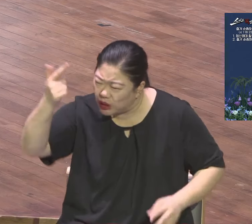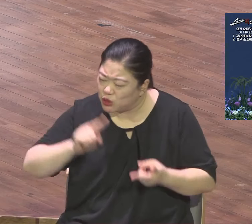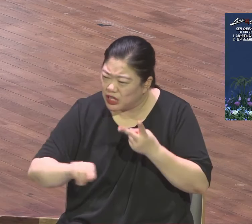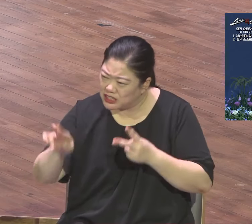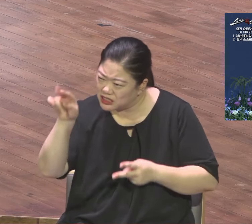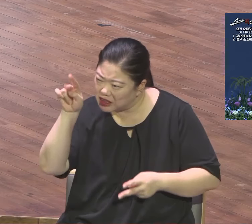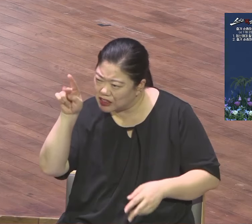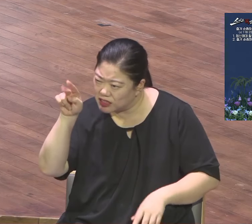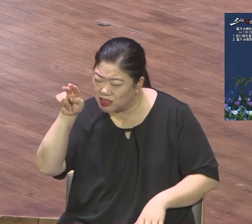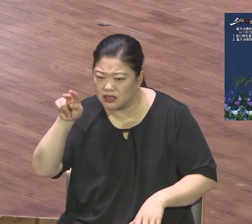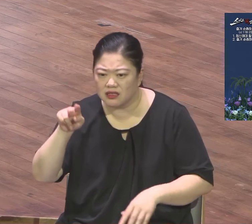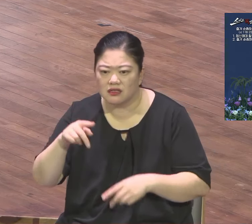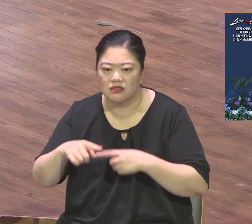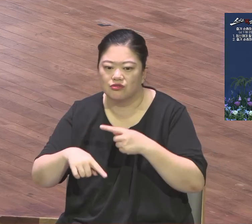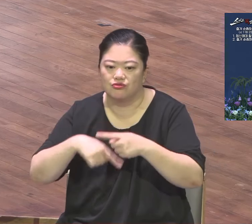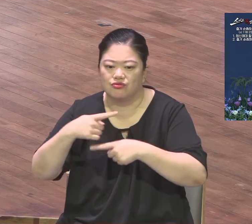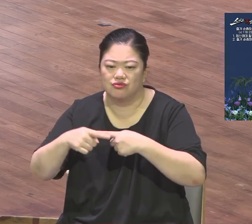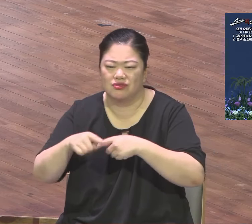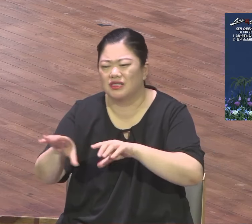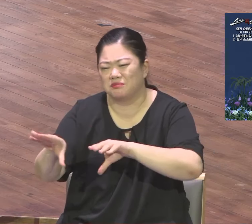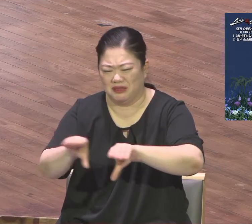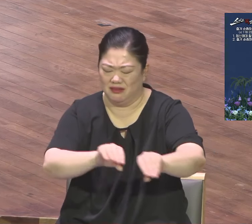즐겨 순종하는.